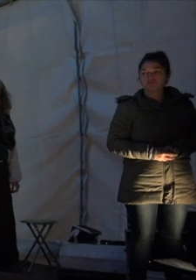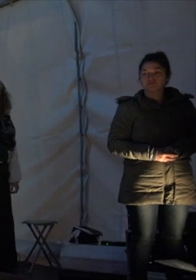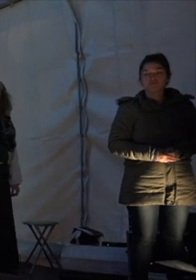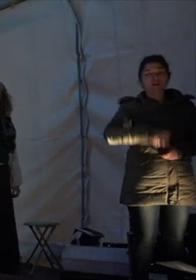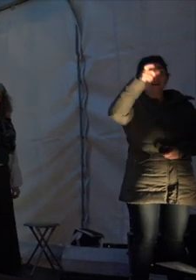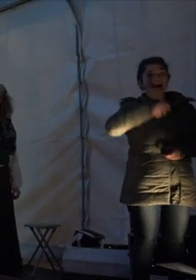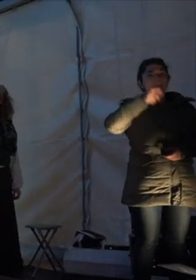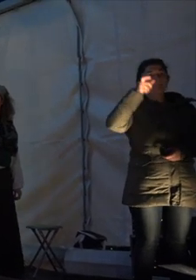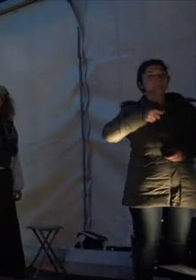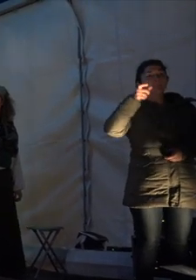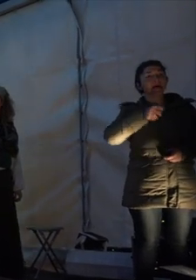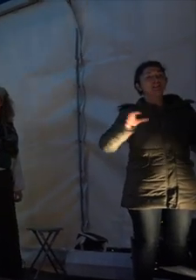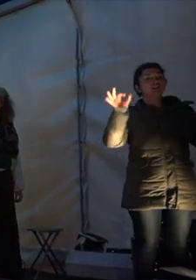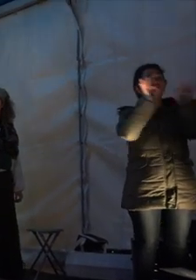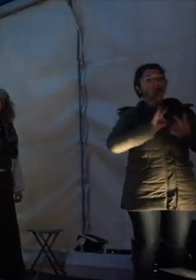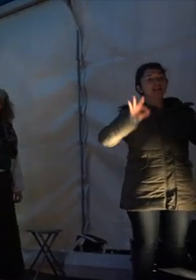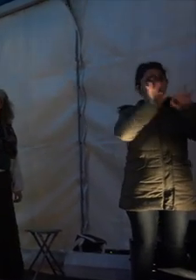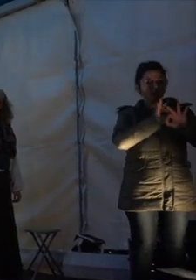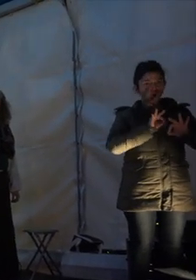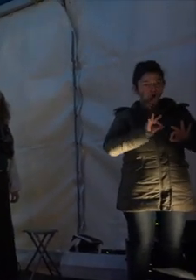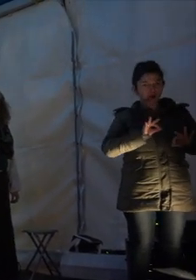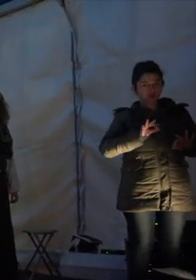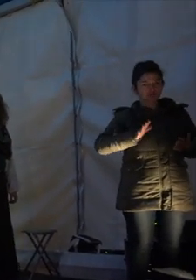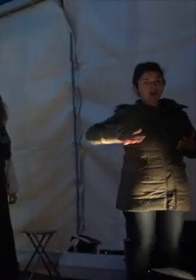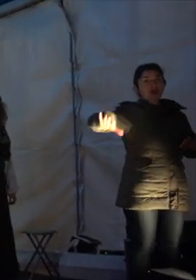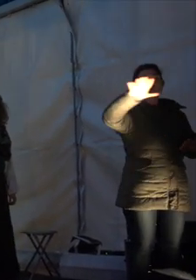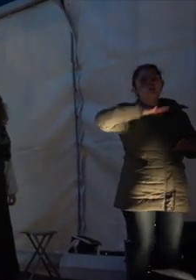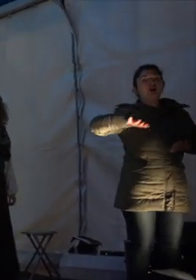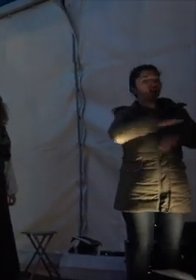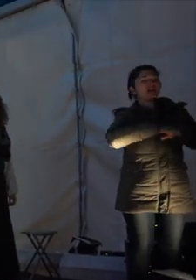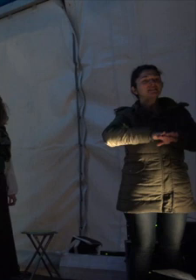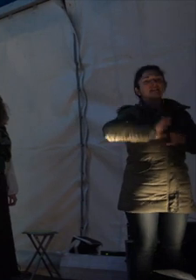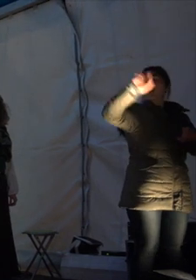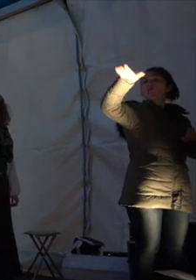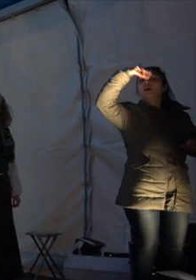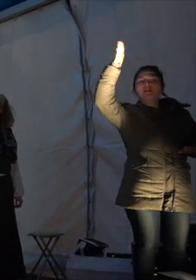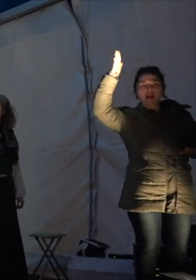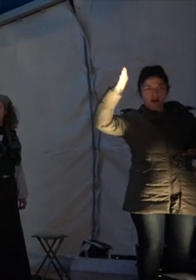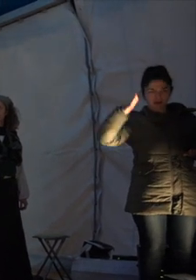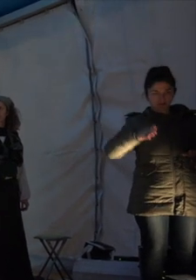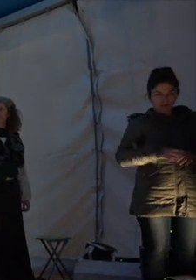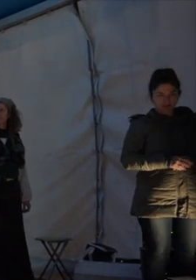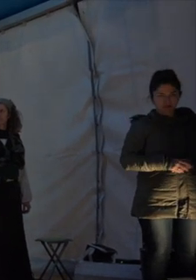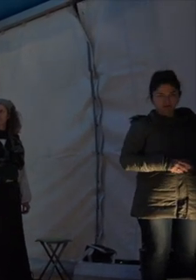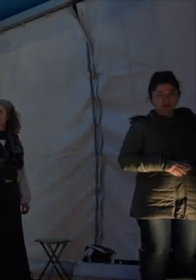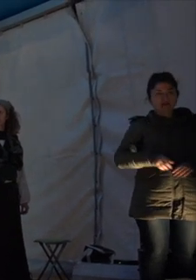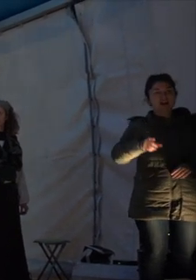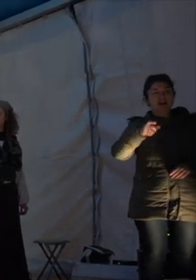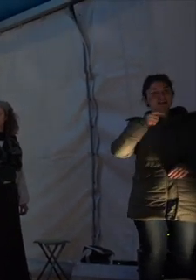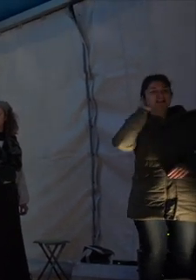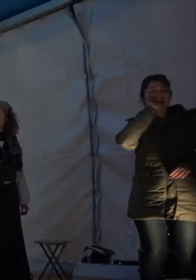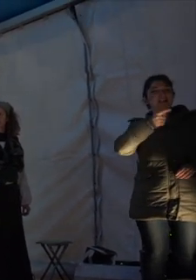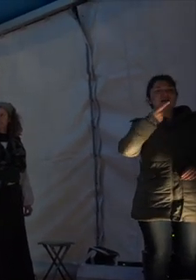Ninguna persona, de cualquier estado y condición que sea, se